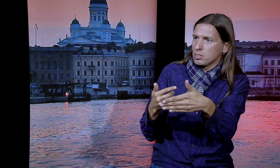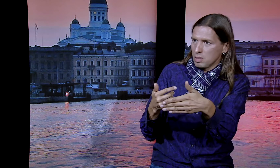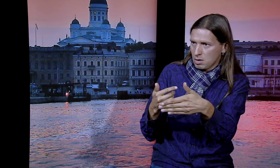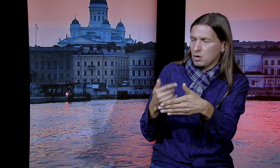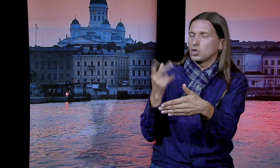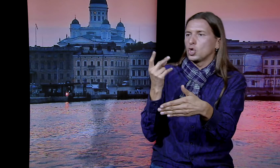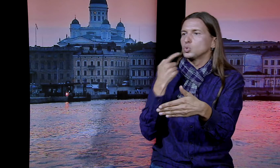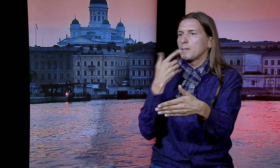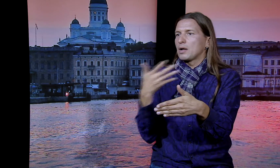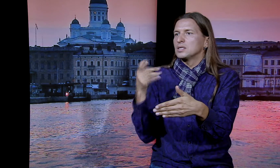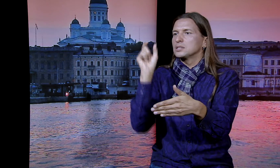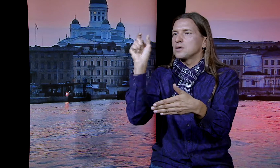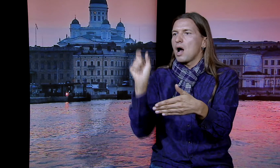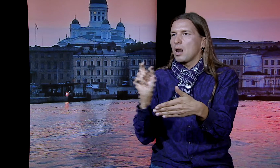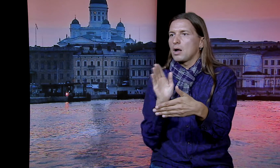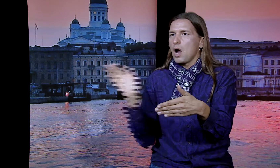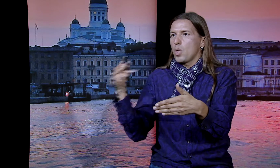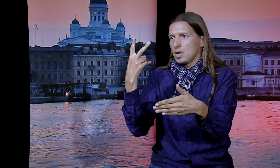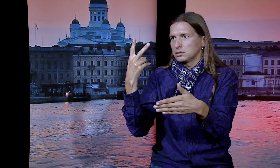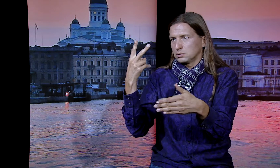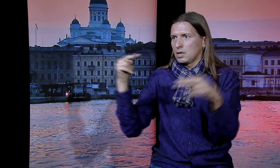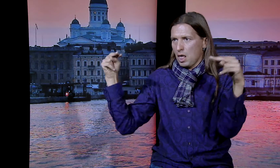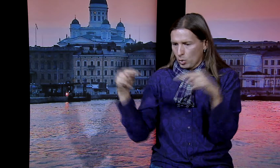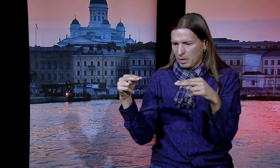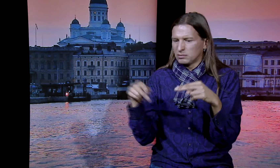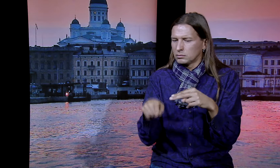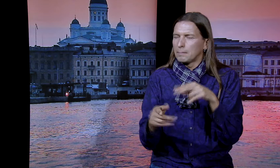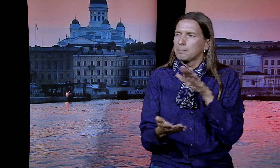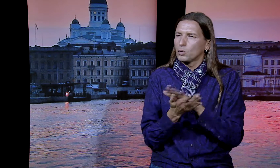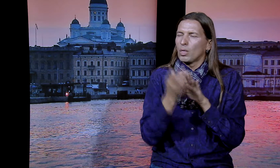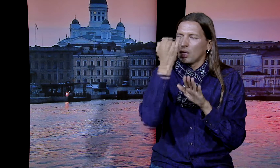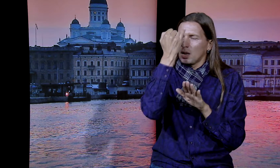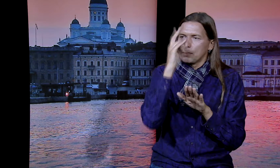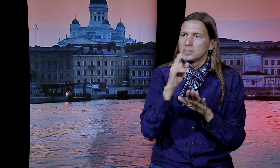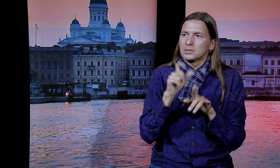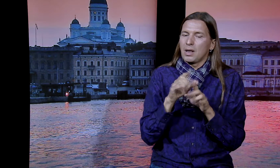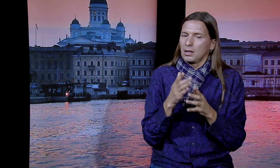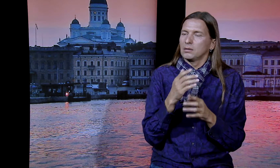Sanakirjan hakujärjestelmä on toteutettu sekä viittomakielen että suomen kielen ehtojen kautta.